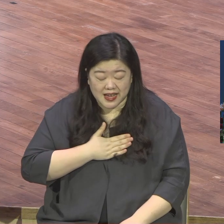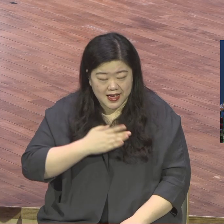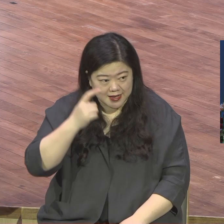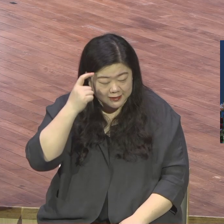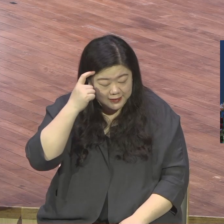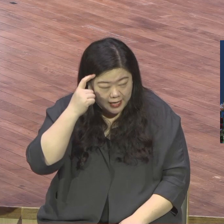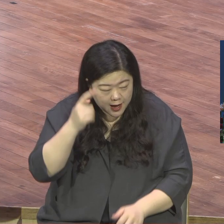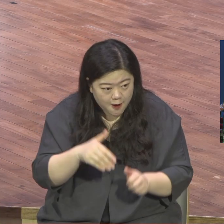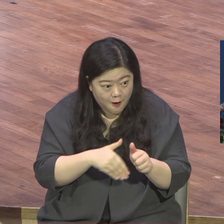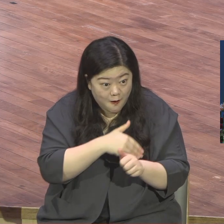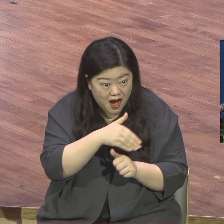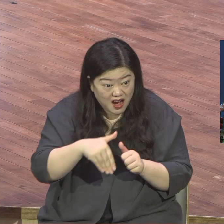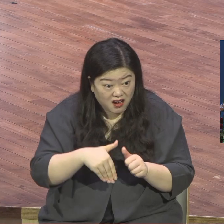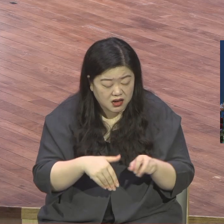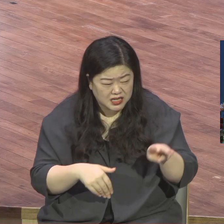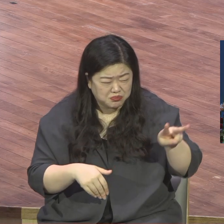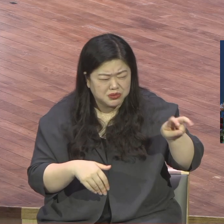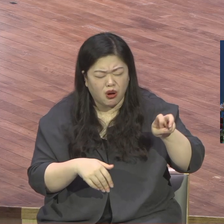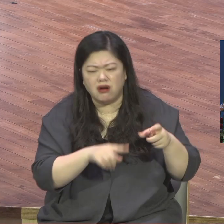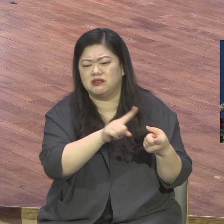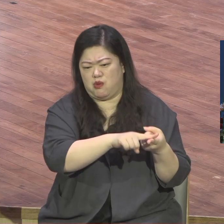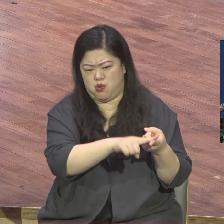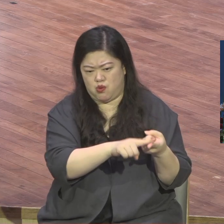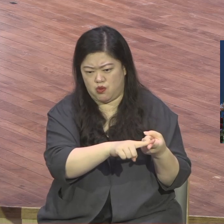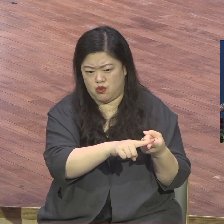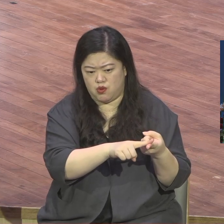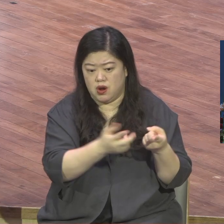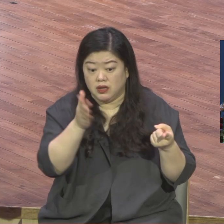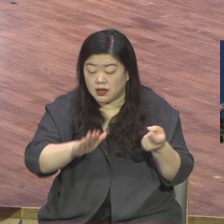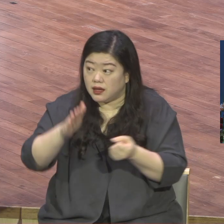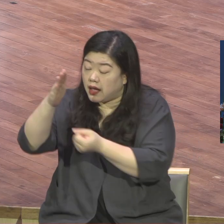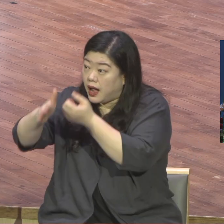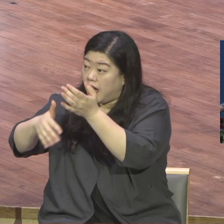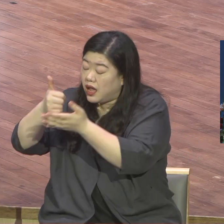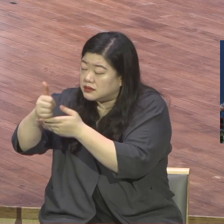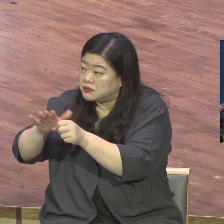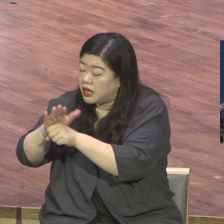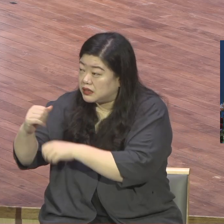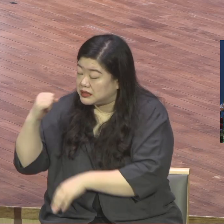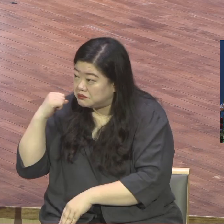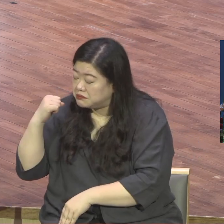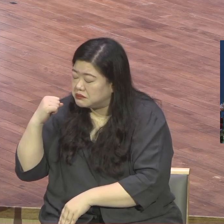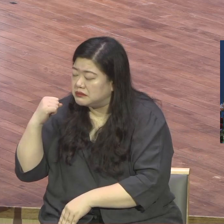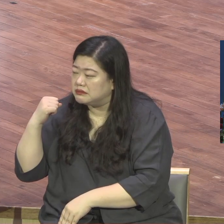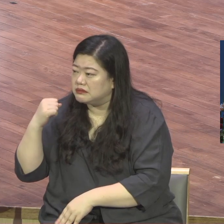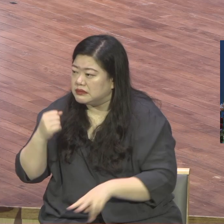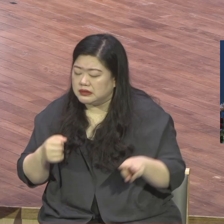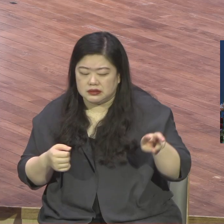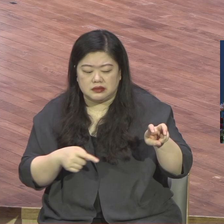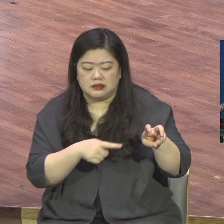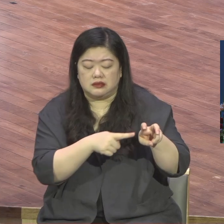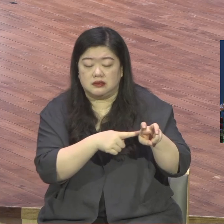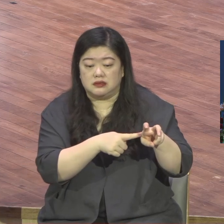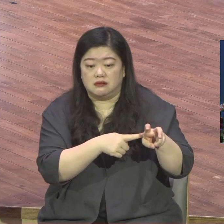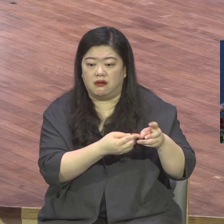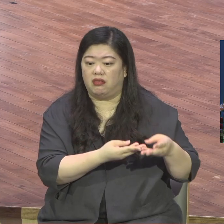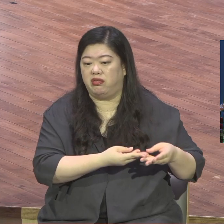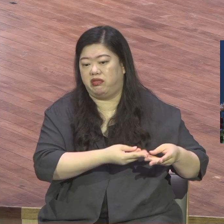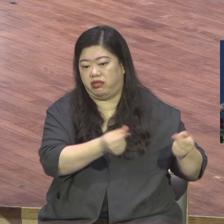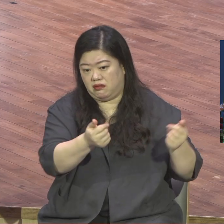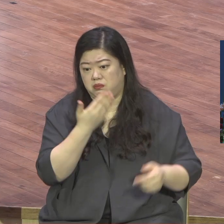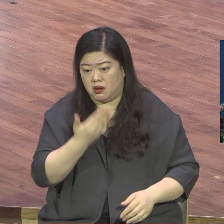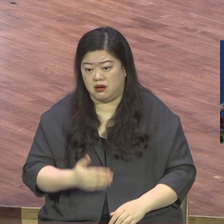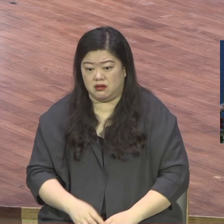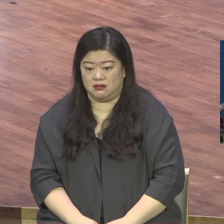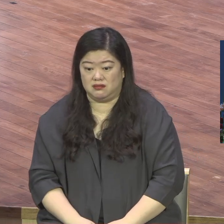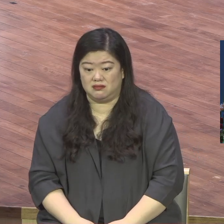나를 초월해야 한 영혼 살리는 열매가 맺히게 되어 있어요. 내가 죽어야 열매가 맺혀요. 내가